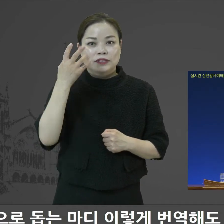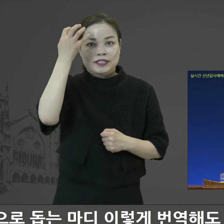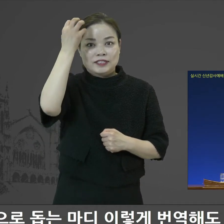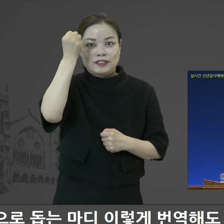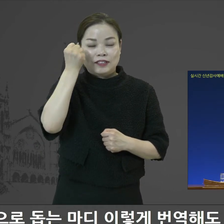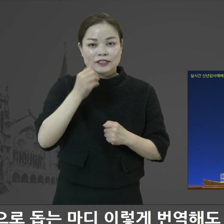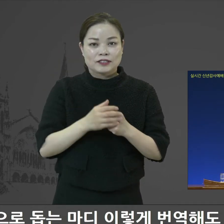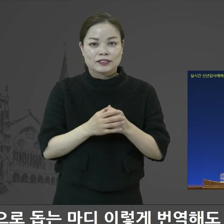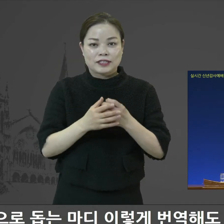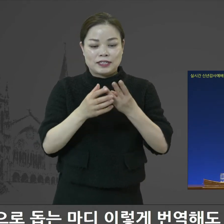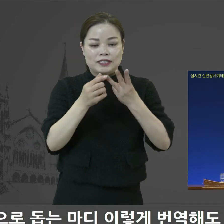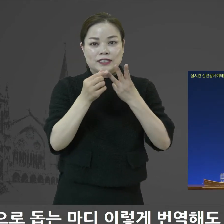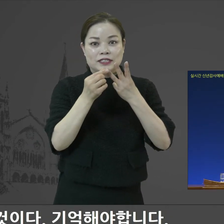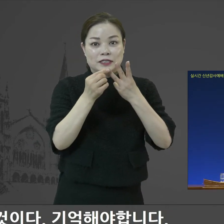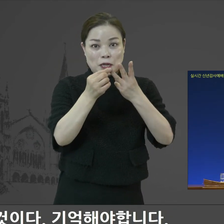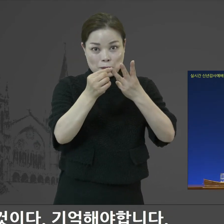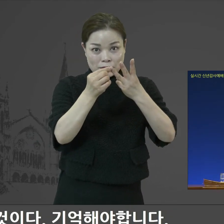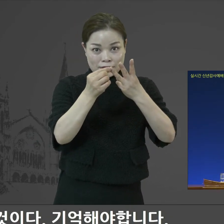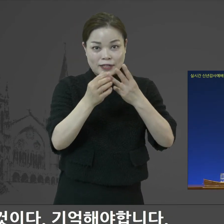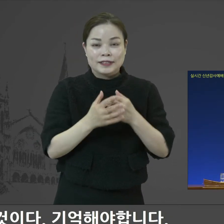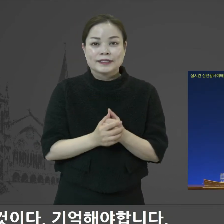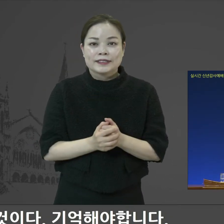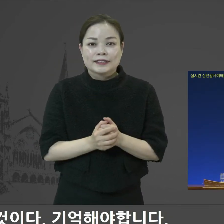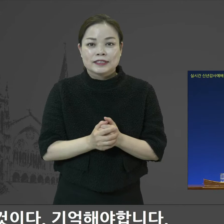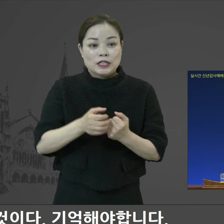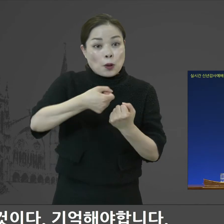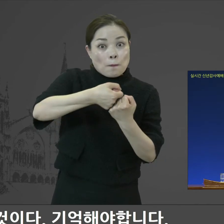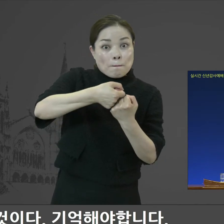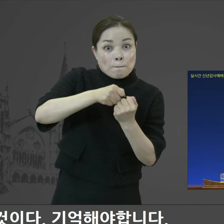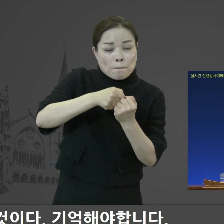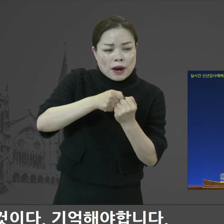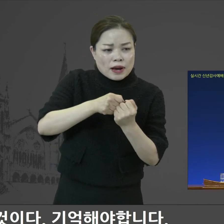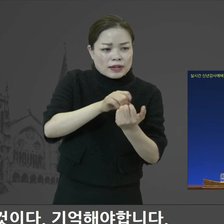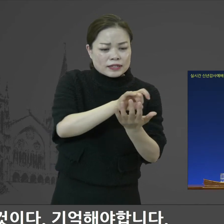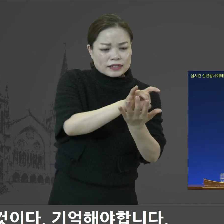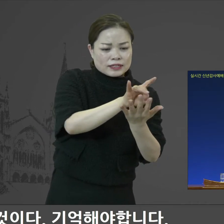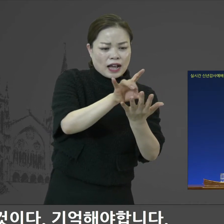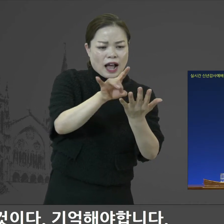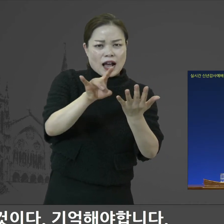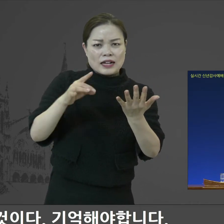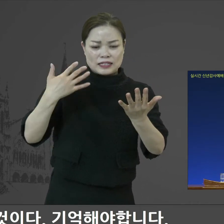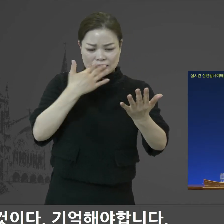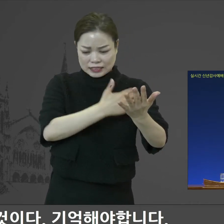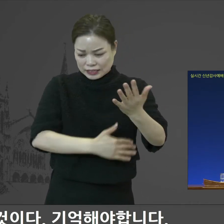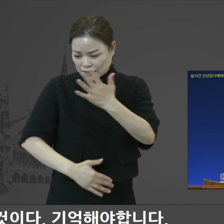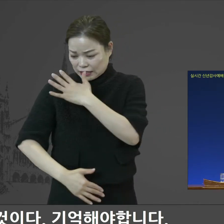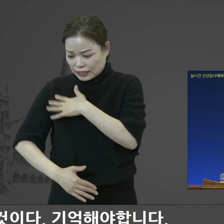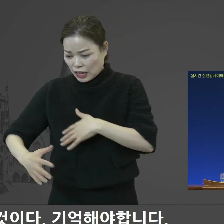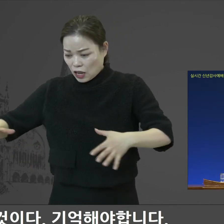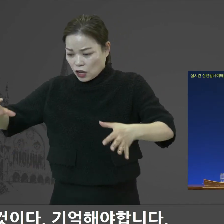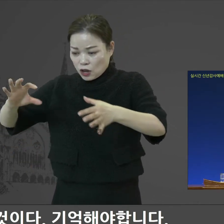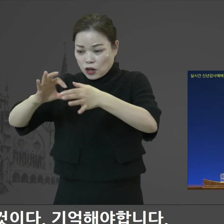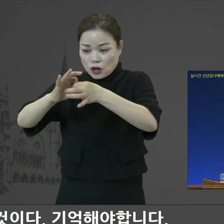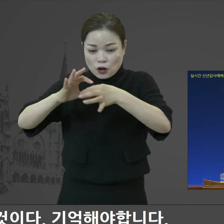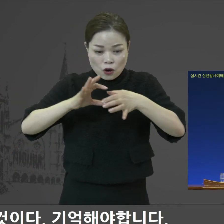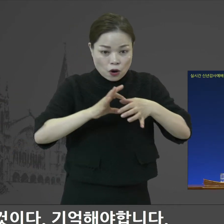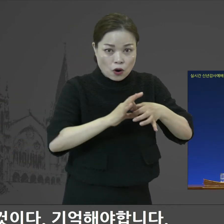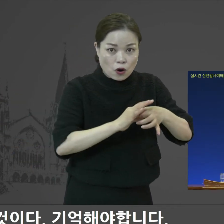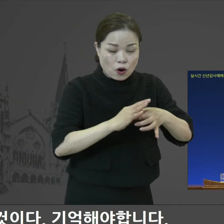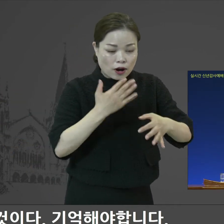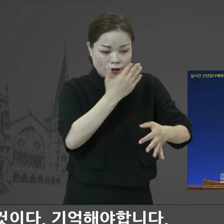것이고요. 자, 세 번째, 마디는 각 지체들을 연결시켜서